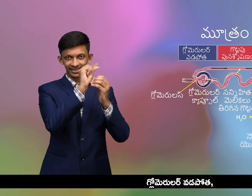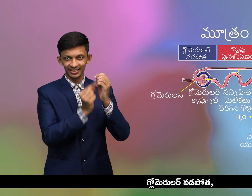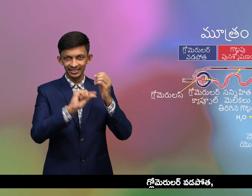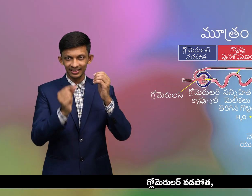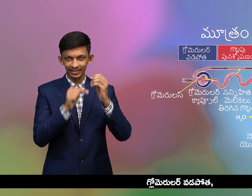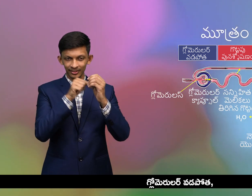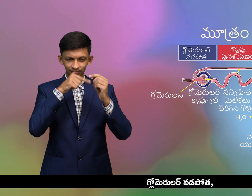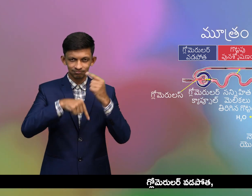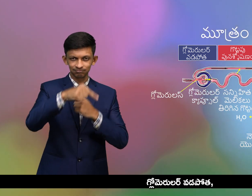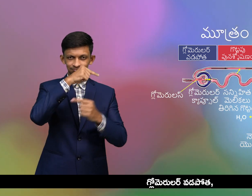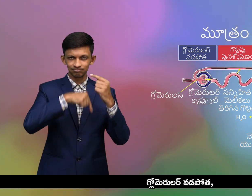గ్లోమెరులర్ వడపోత,